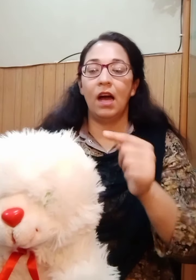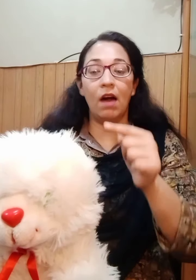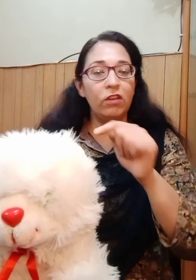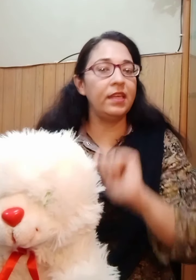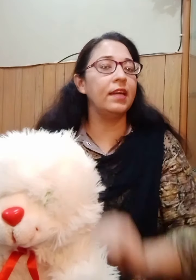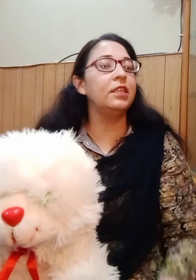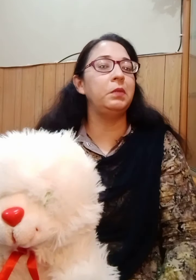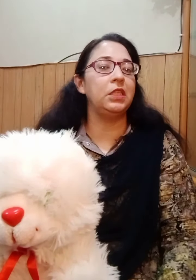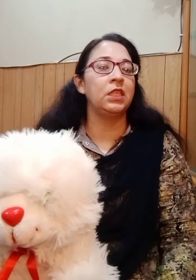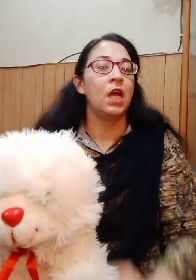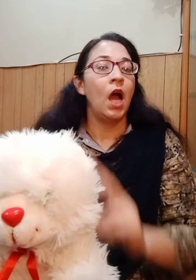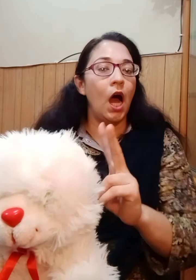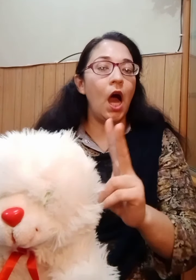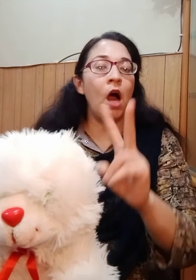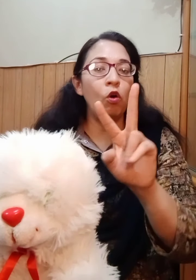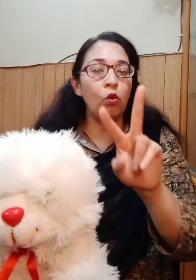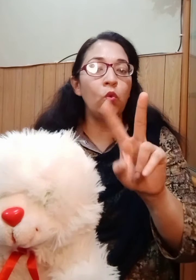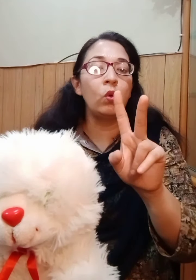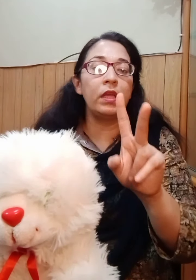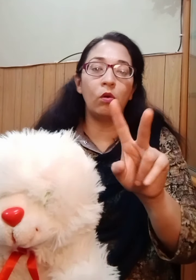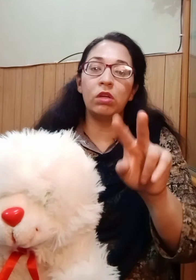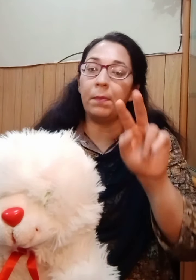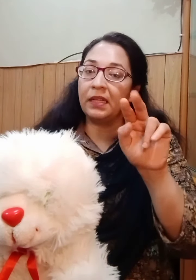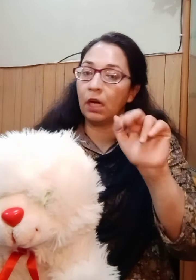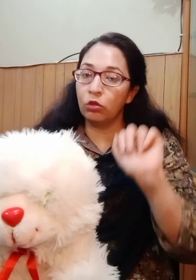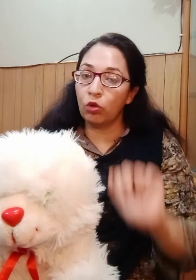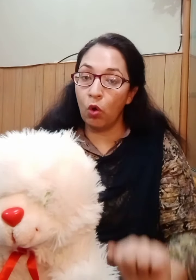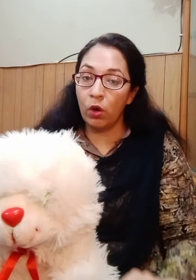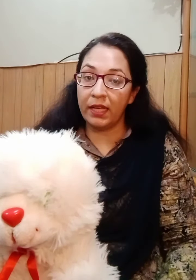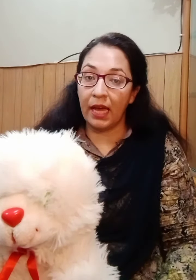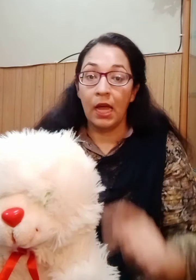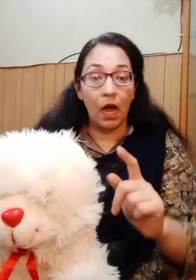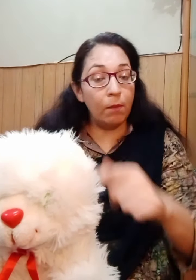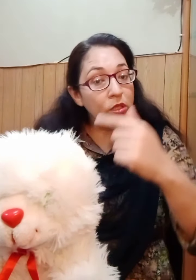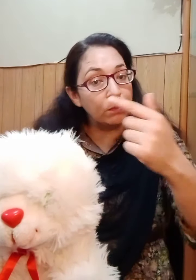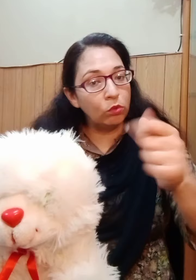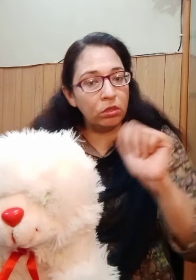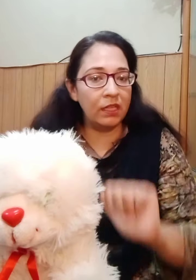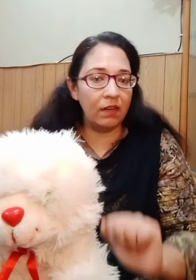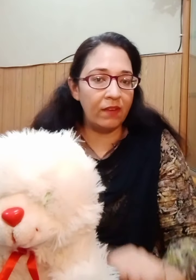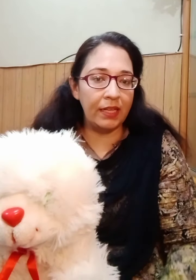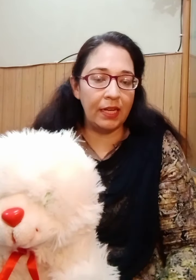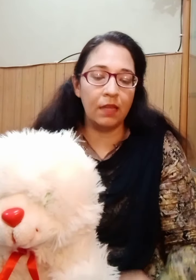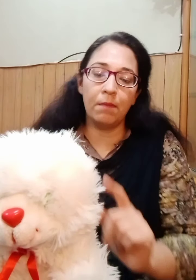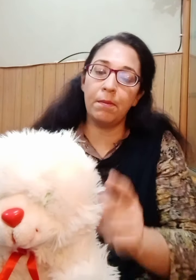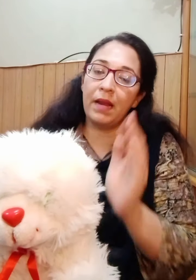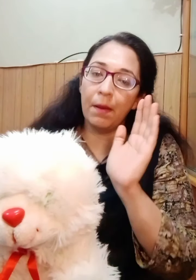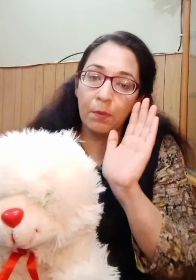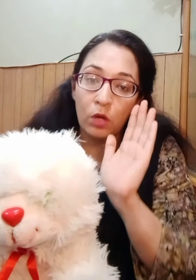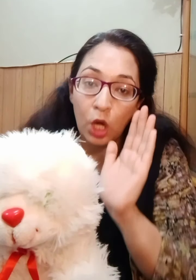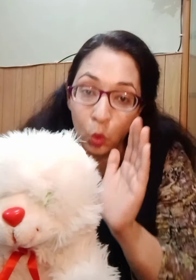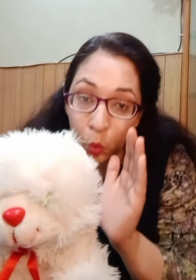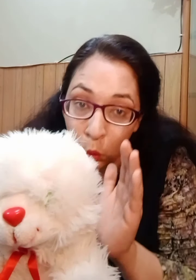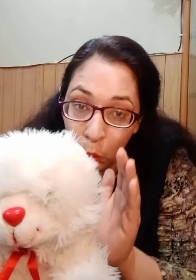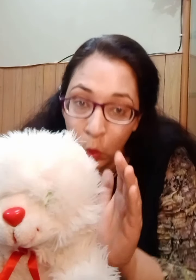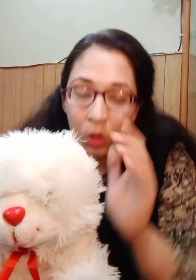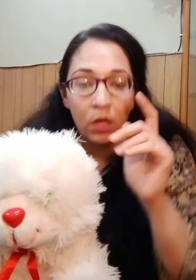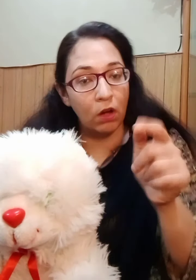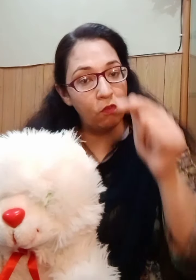अब आधे उपभोक्ताओं के चांसेस को हो गई है अब उसे मुसलमान है ना तब से वह उस पर